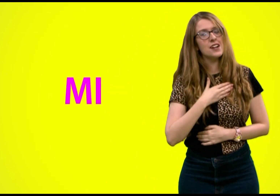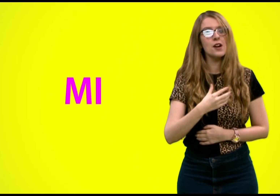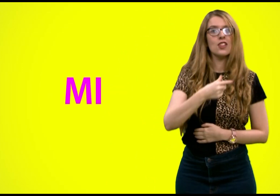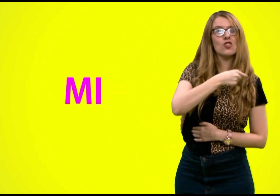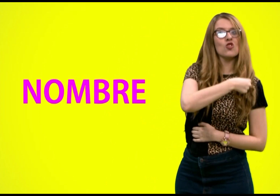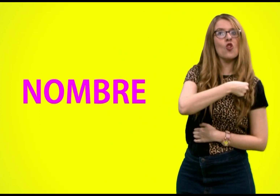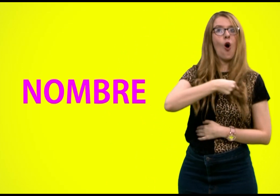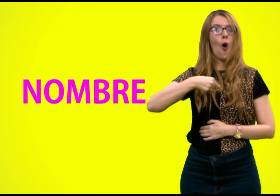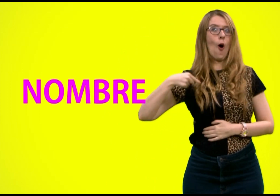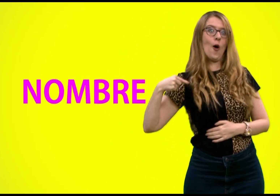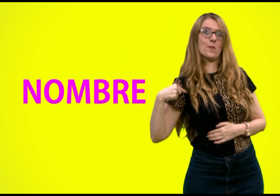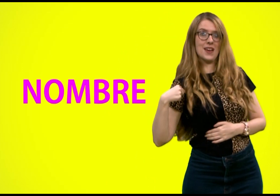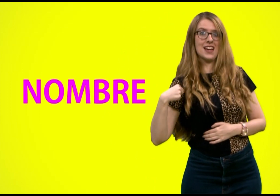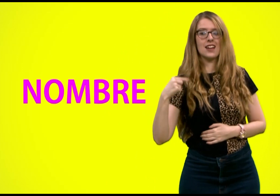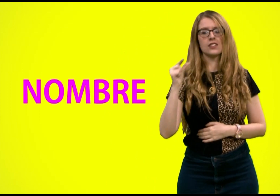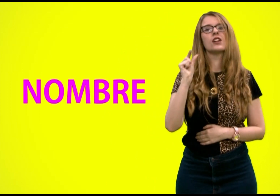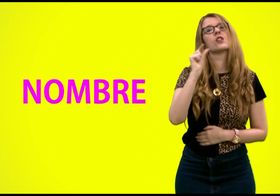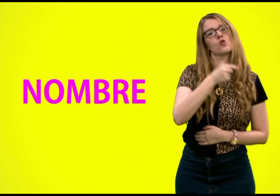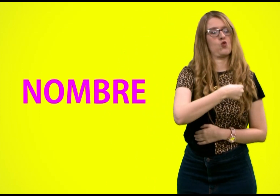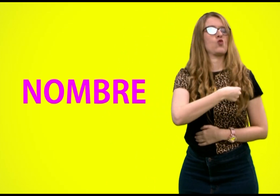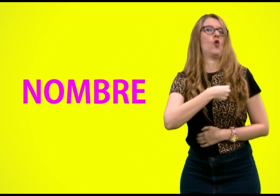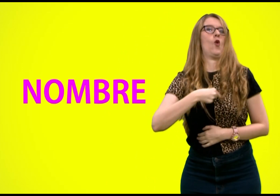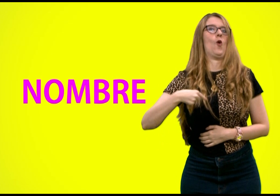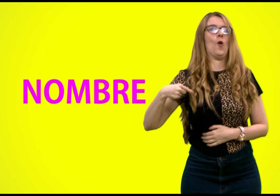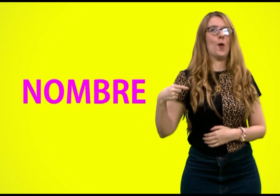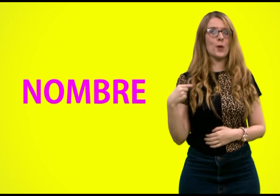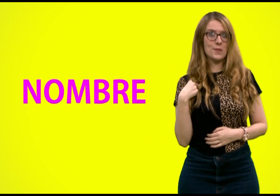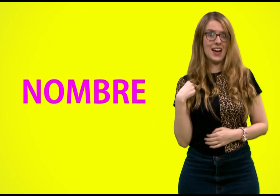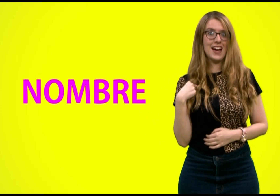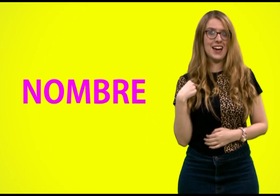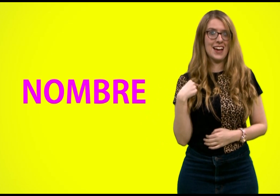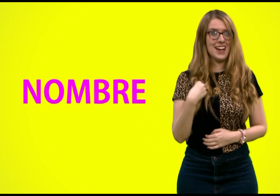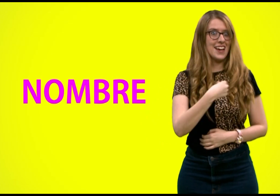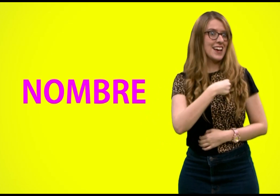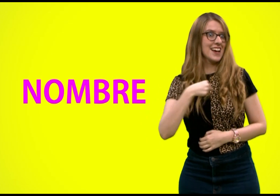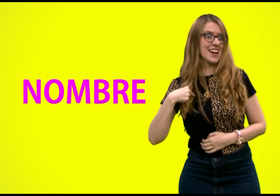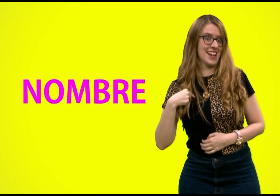no hombre mi nombre nombre